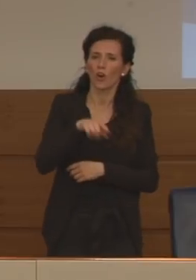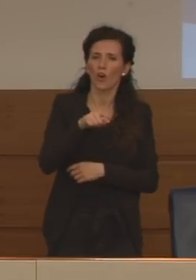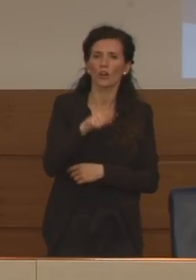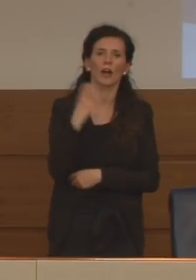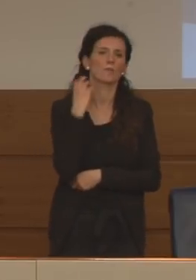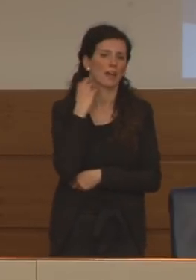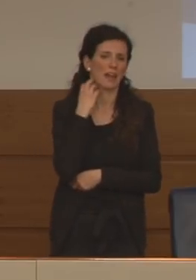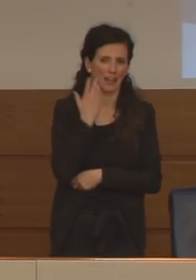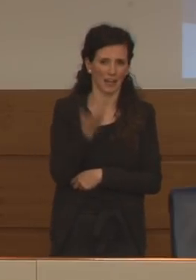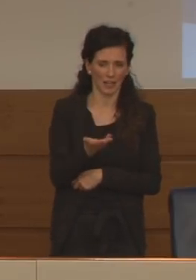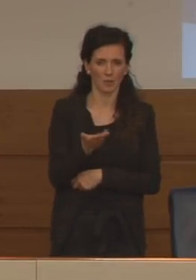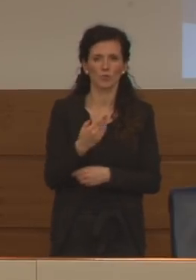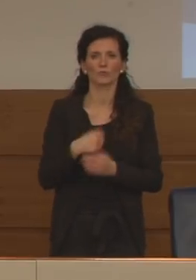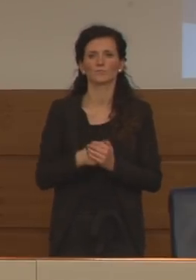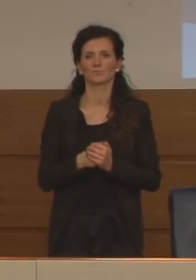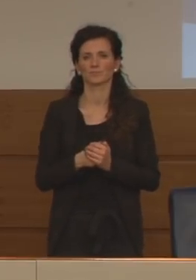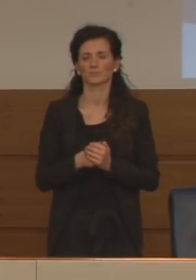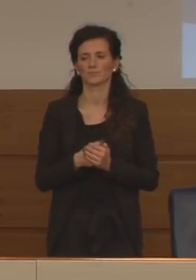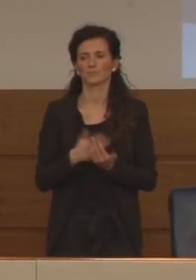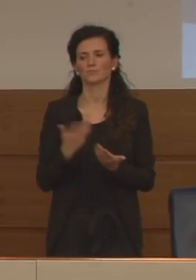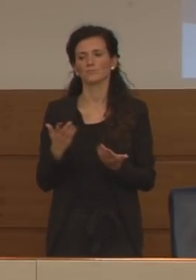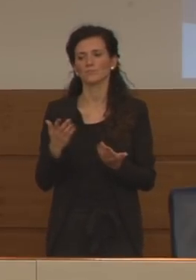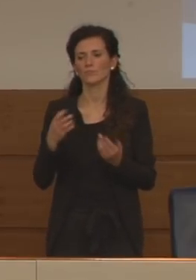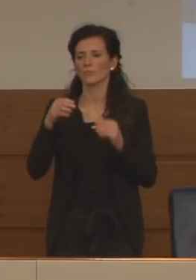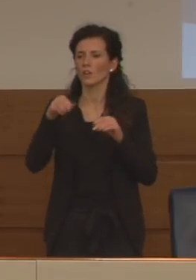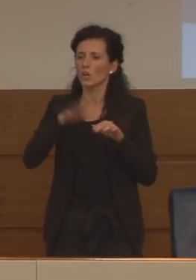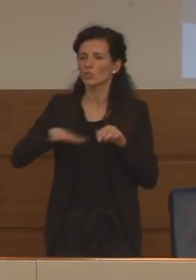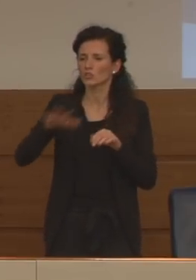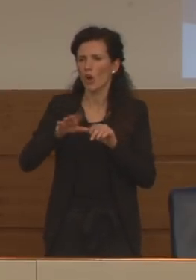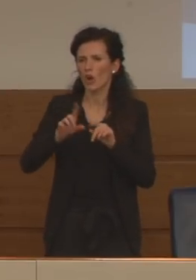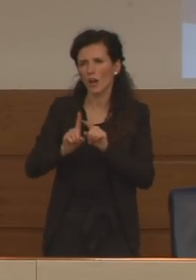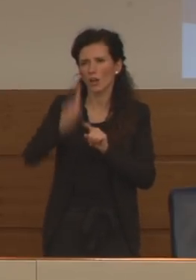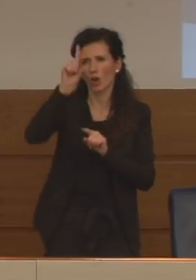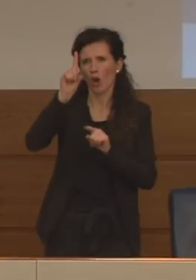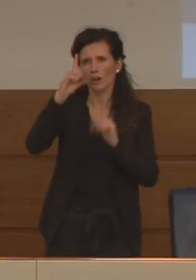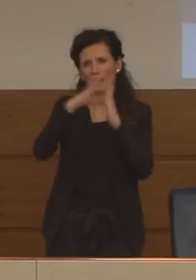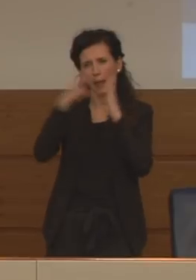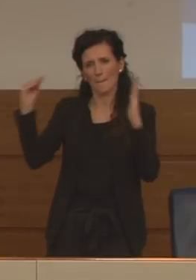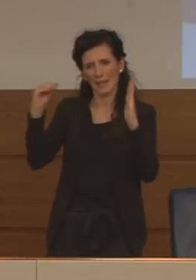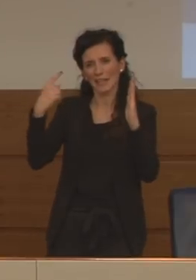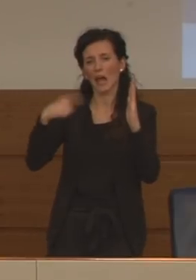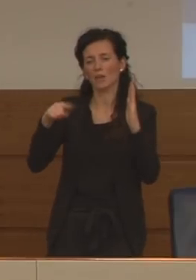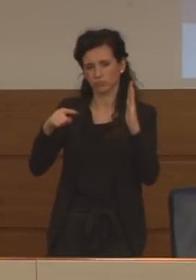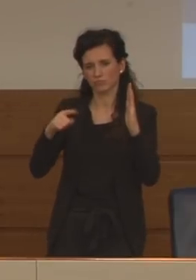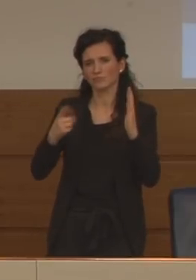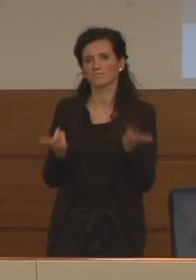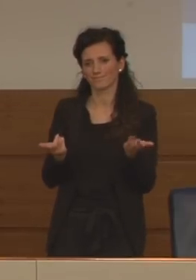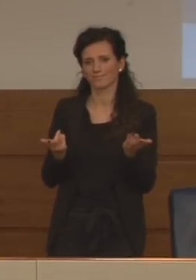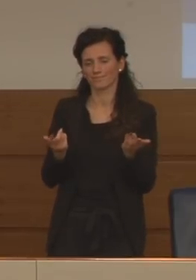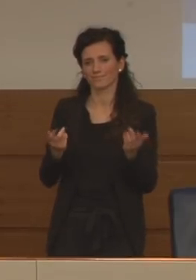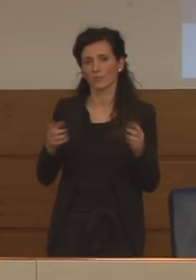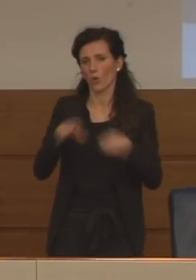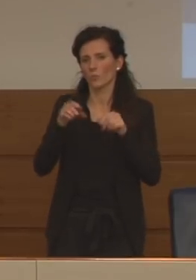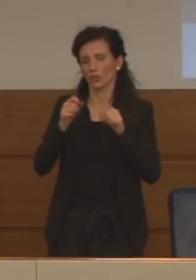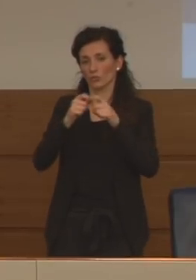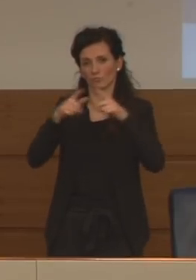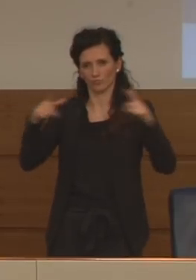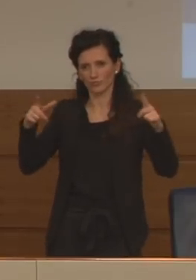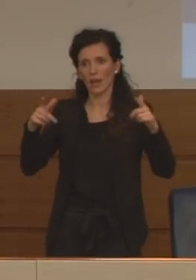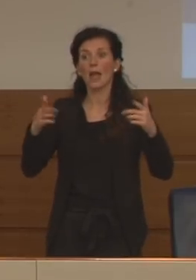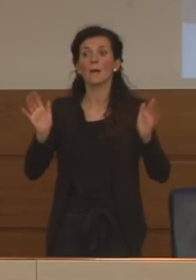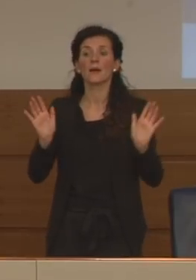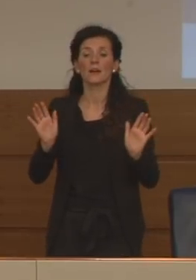bergamasco dall'altra ancora nella zona verso la parte nord dell'emilia e questo evidentemente è un tema